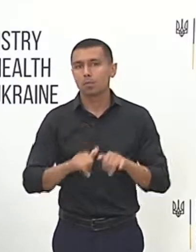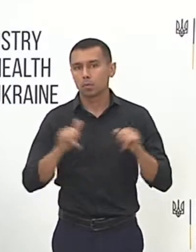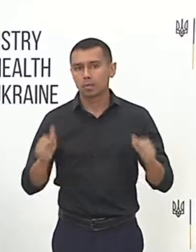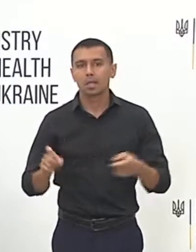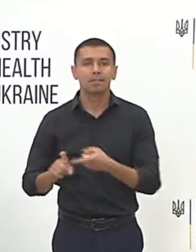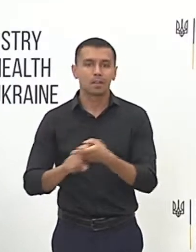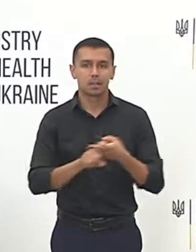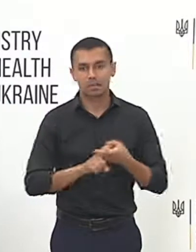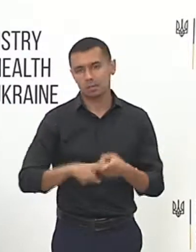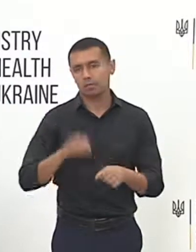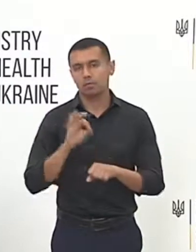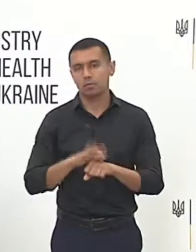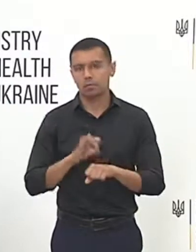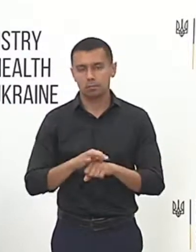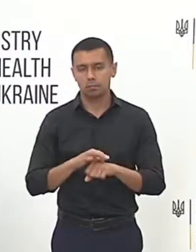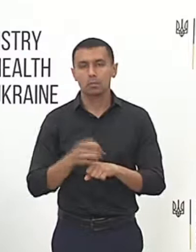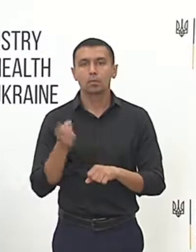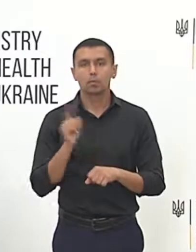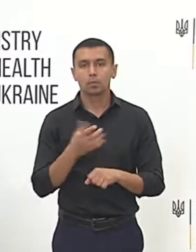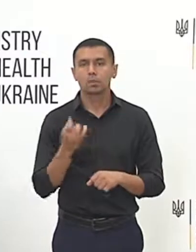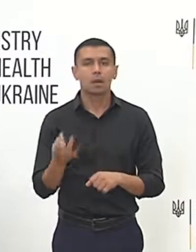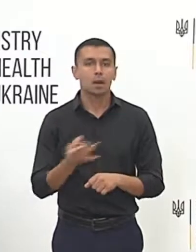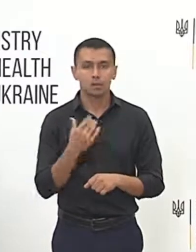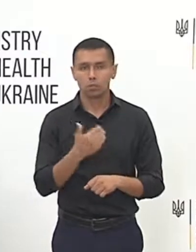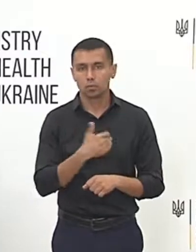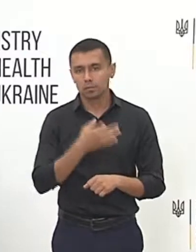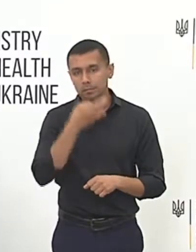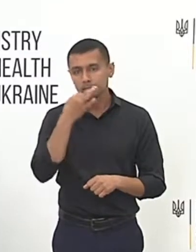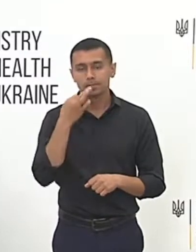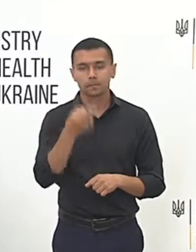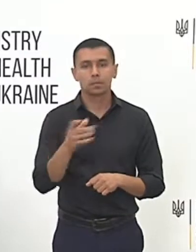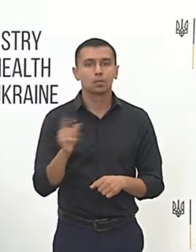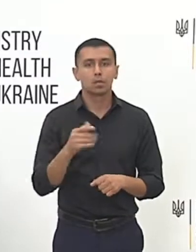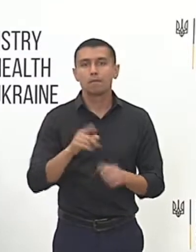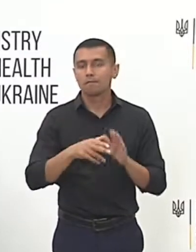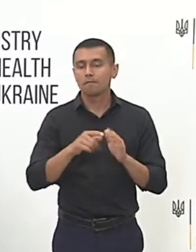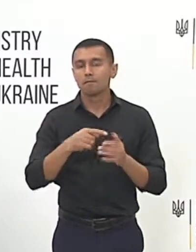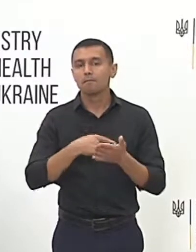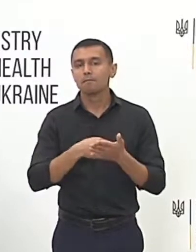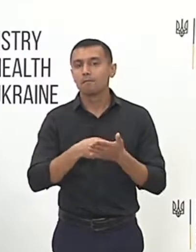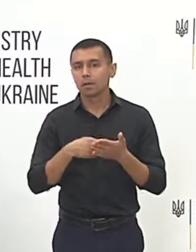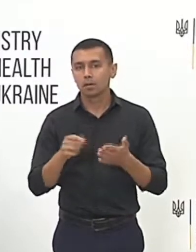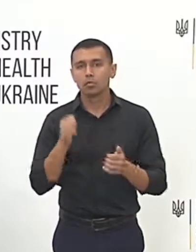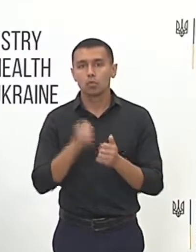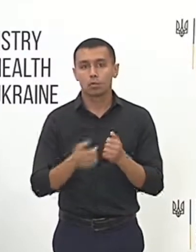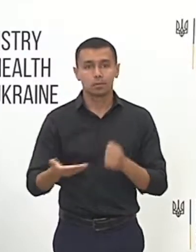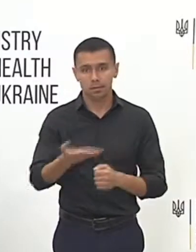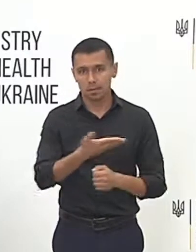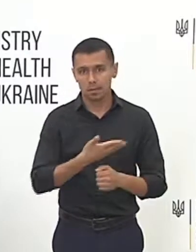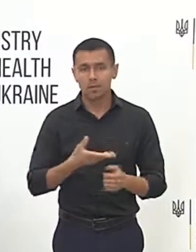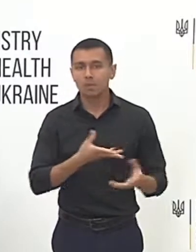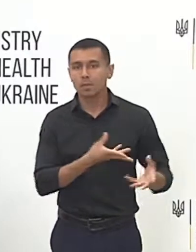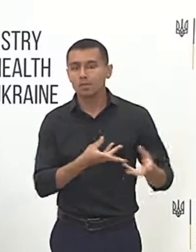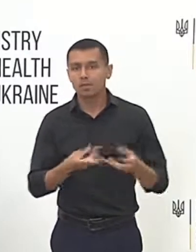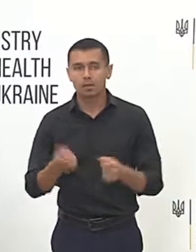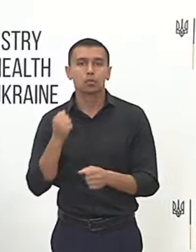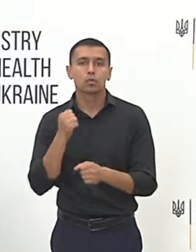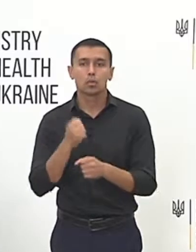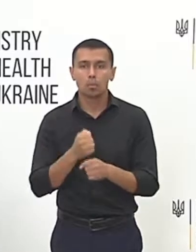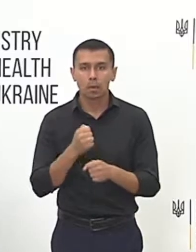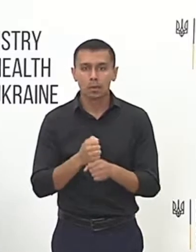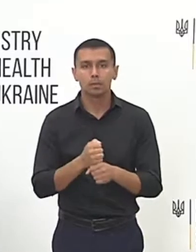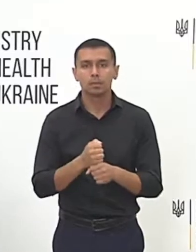поширення інфекційних хвороб. Тому ще раз хочу наголосити, що виключно кожен з нас, впливаючи і